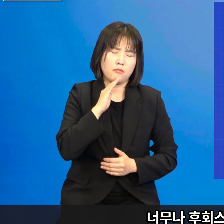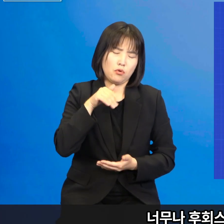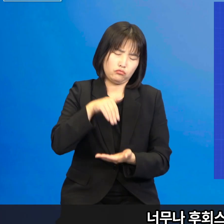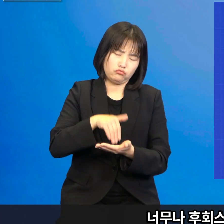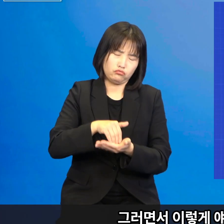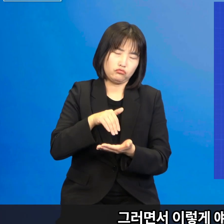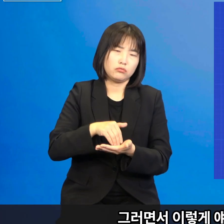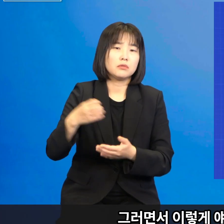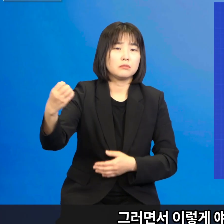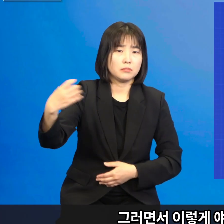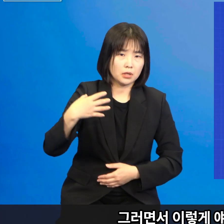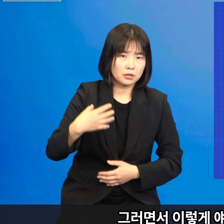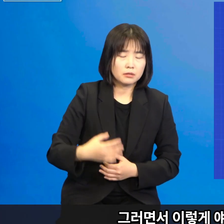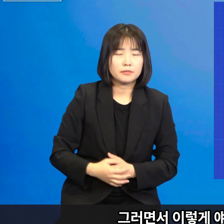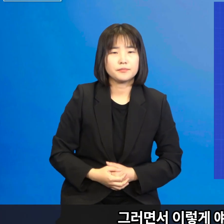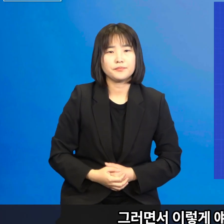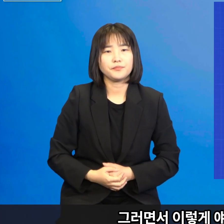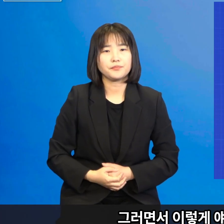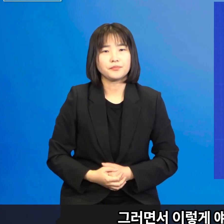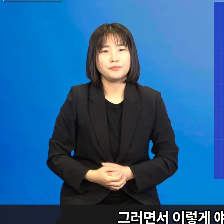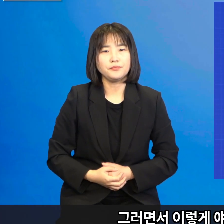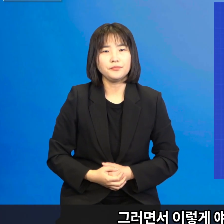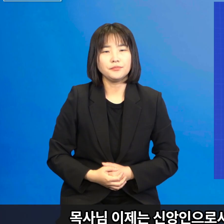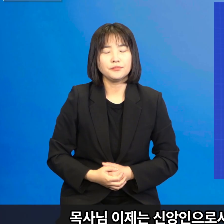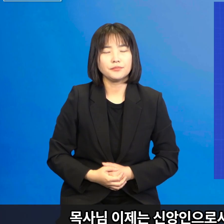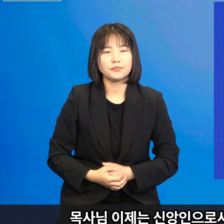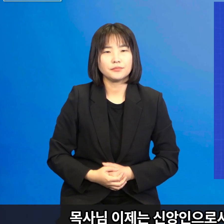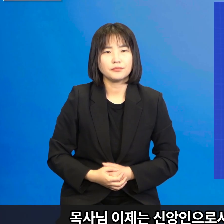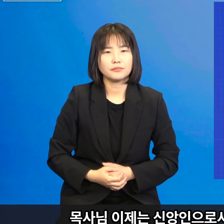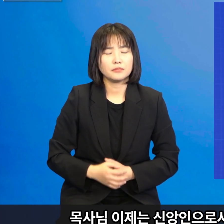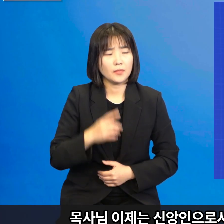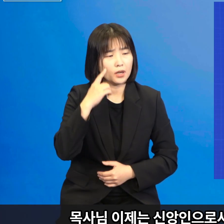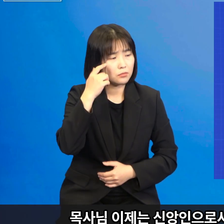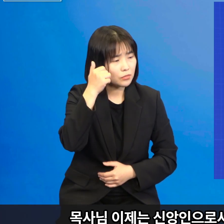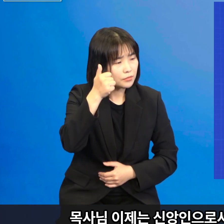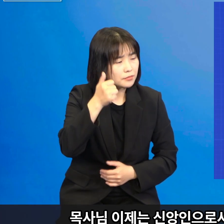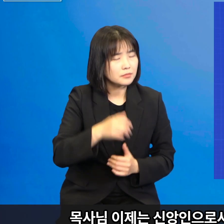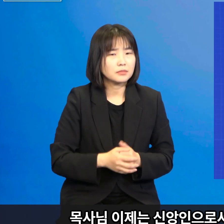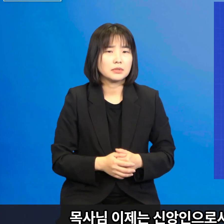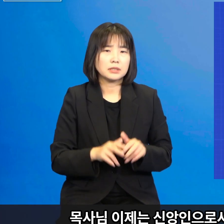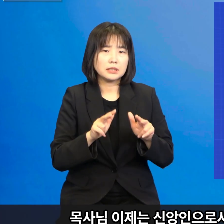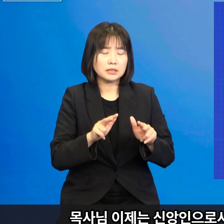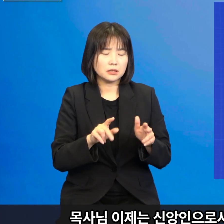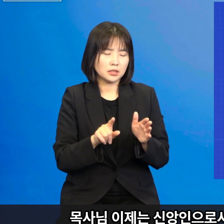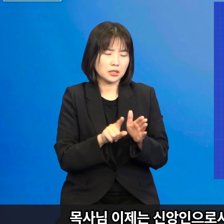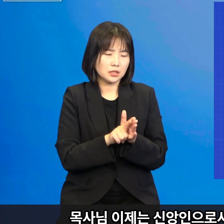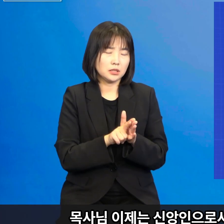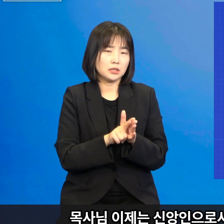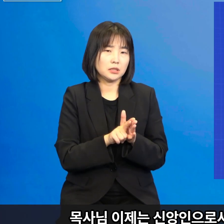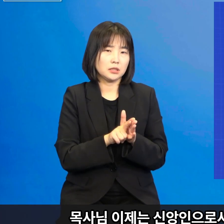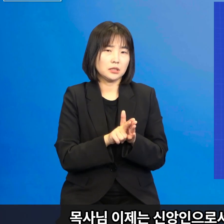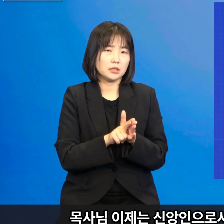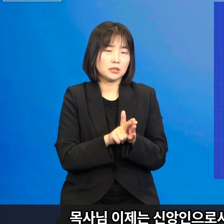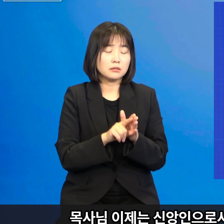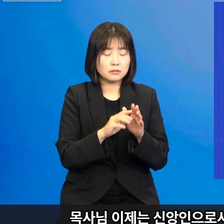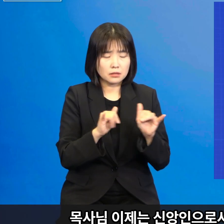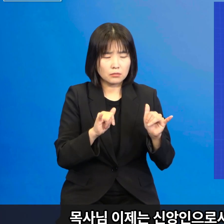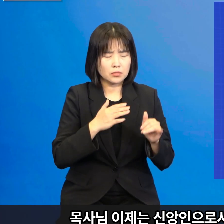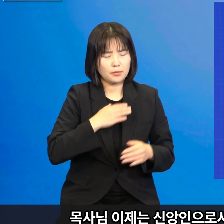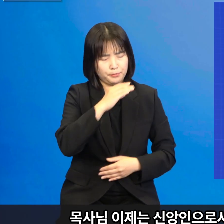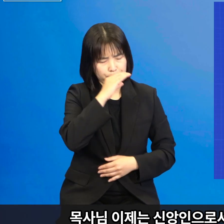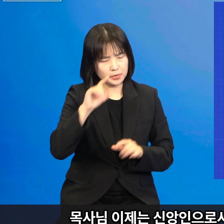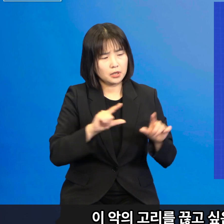거예요. 그러면서 이렇게 얘기를 하시는 거예요. 목사님, 이제는 신앙인으로서 정말 바르게 살고